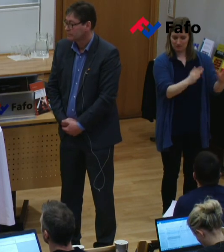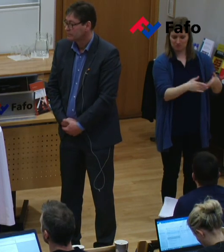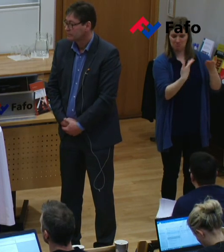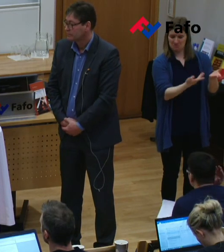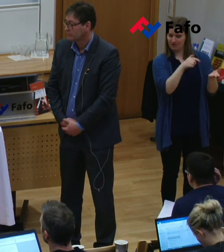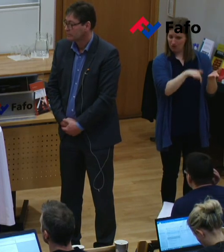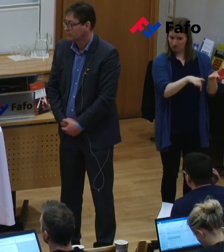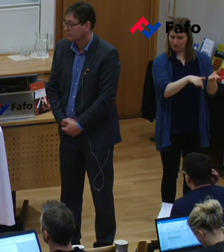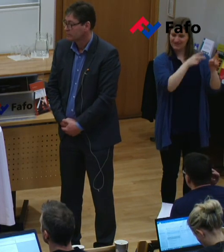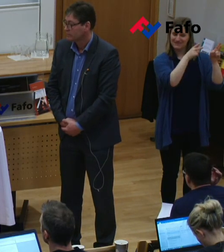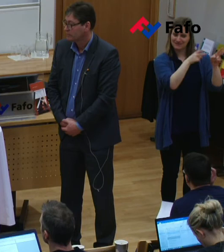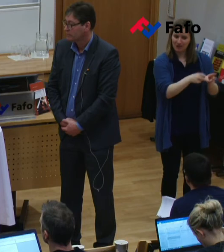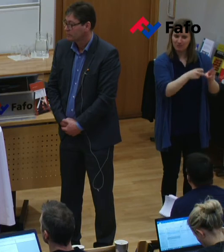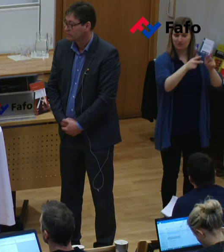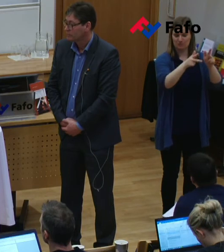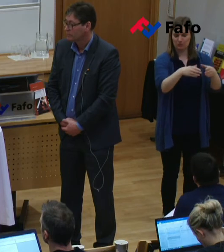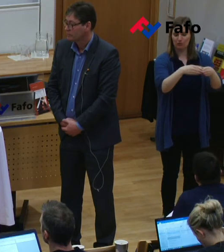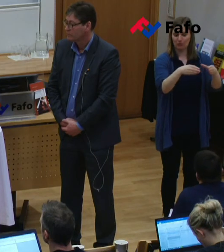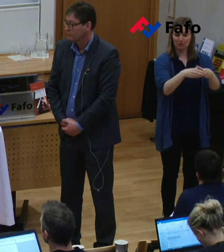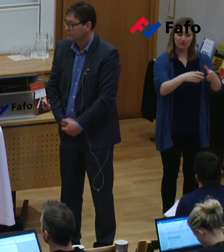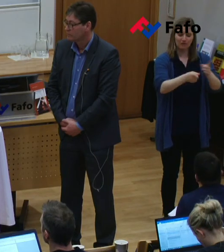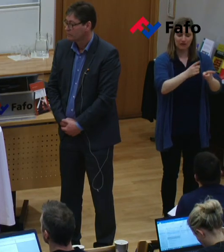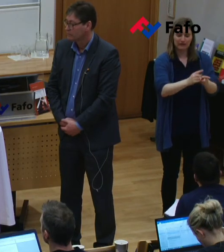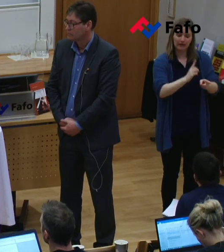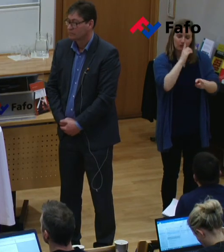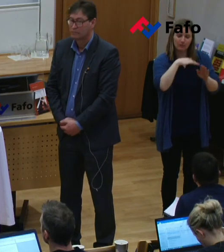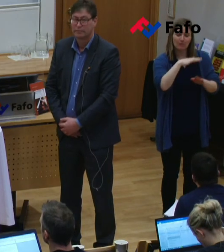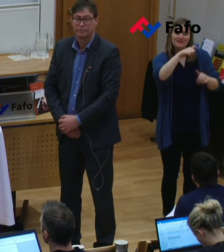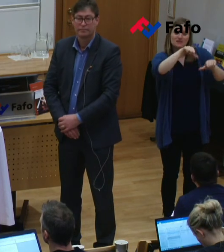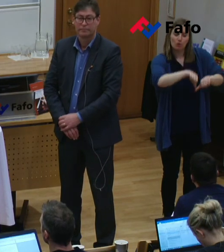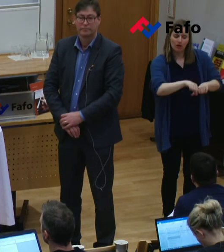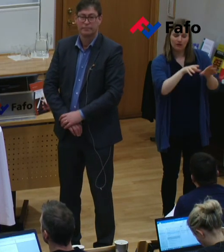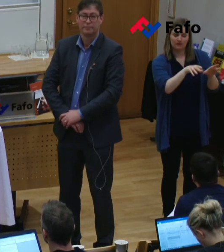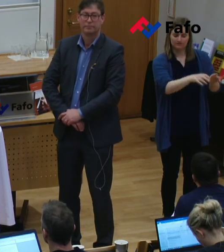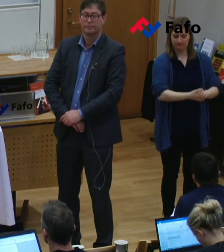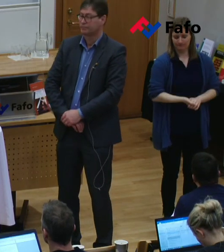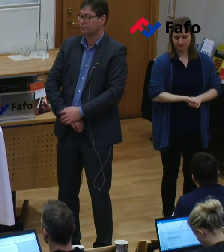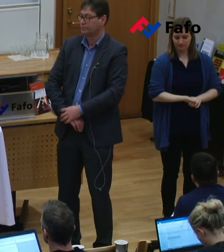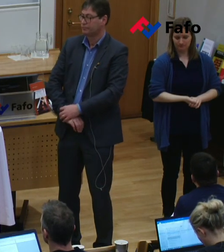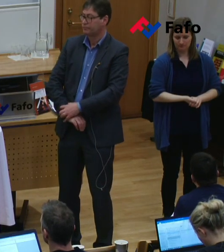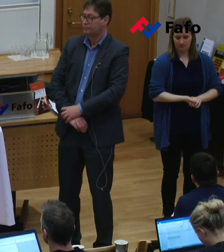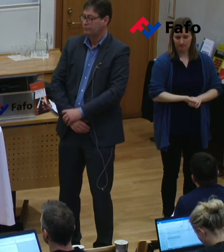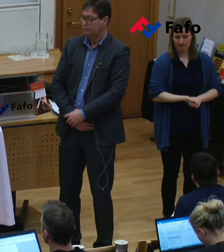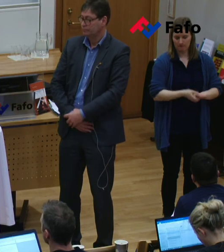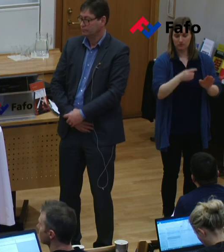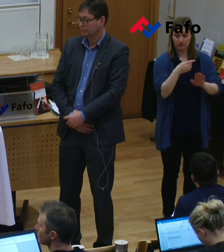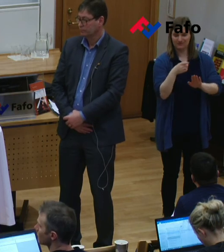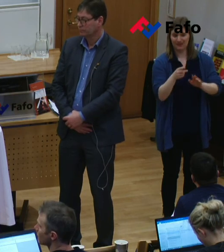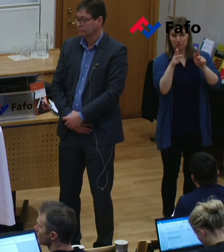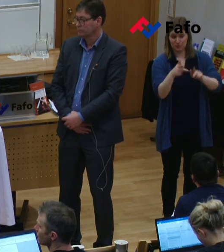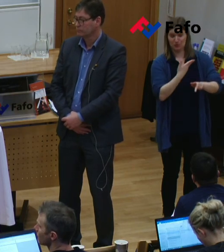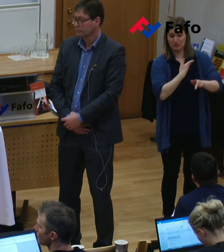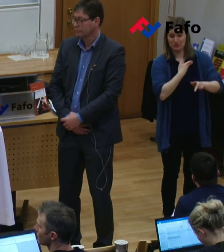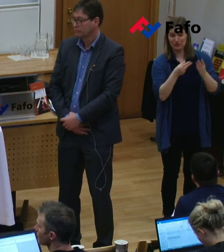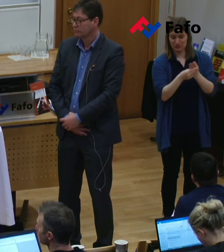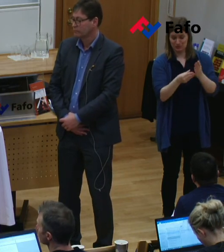dag, at de har valgt de aller dårligste. Og da det viktig, dere har brukt store ressurser, som du sier,